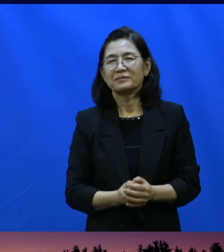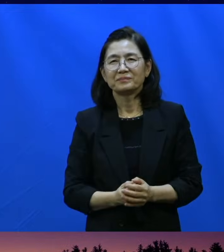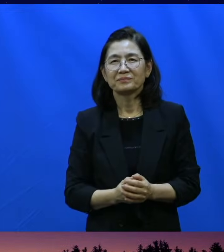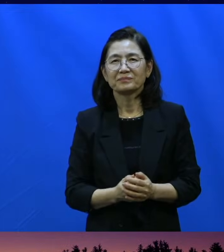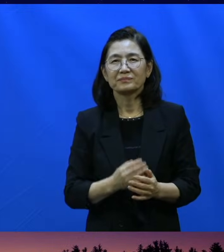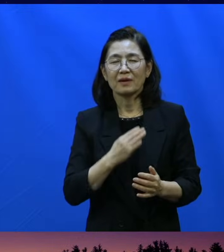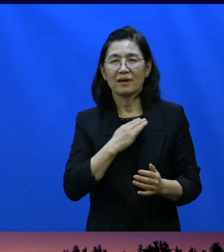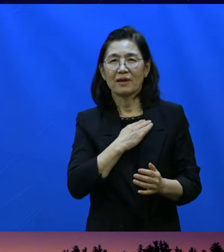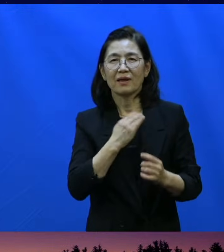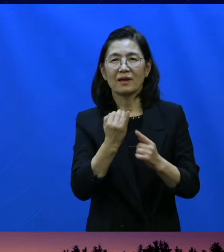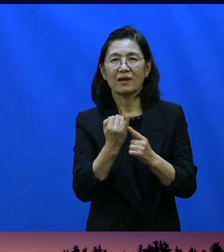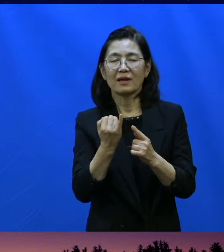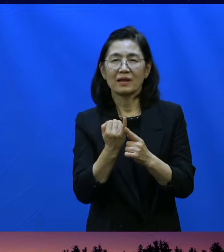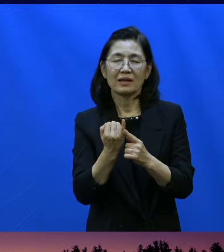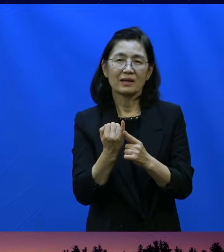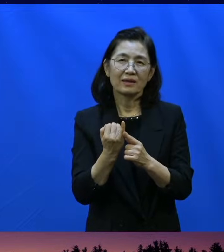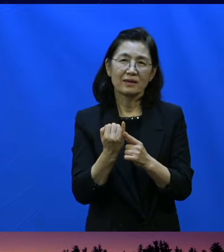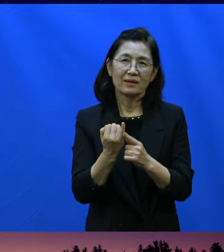빼앗은.